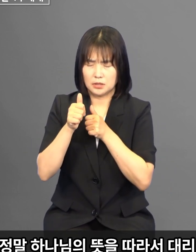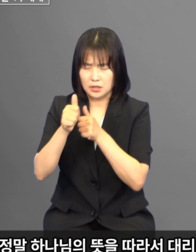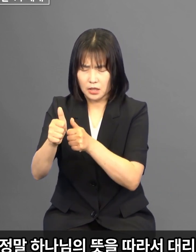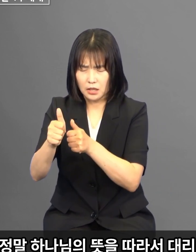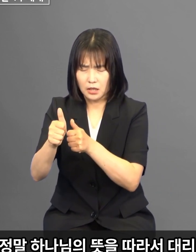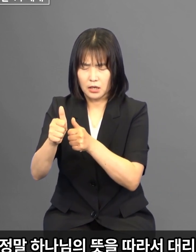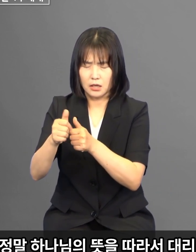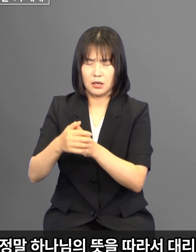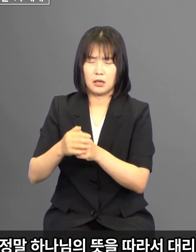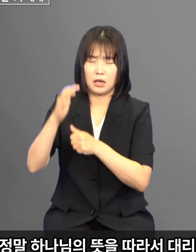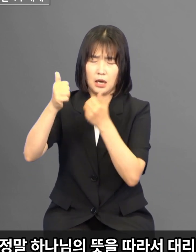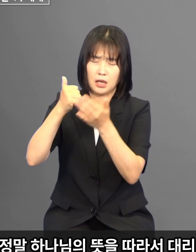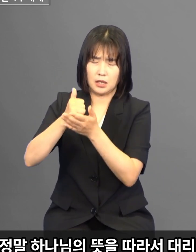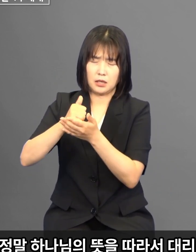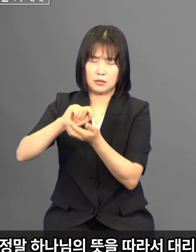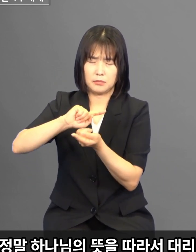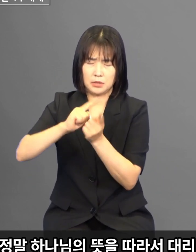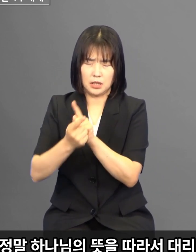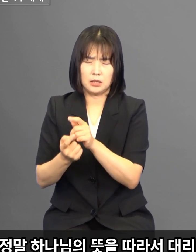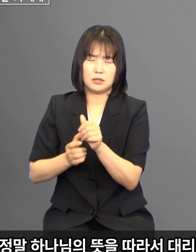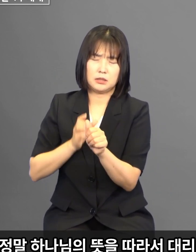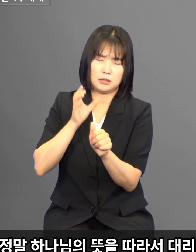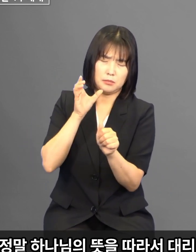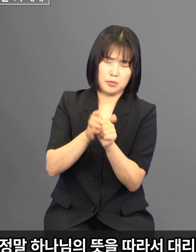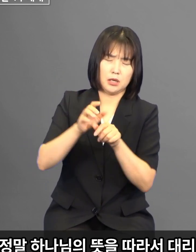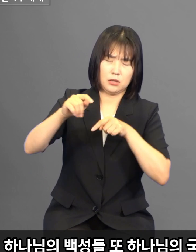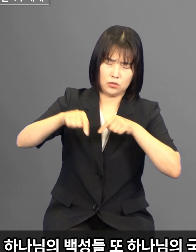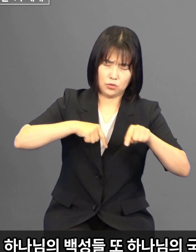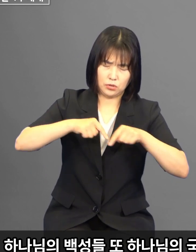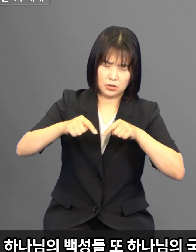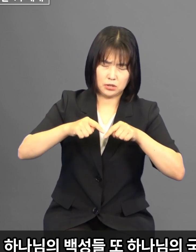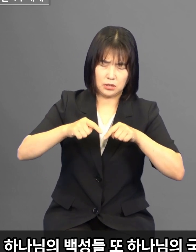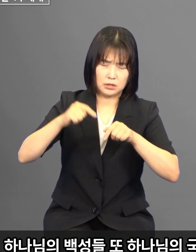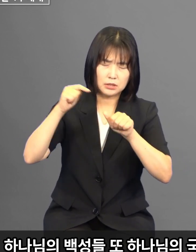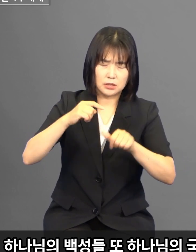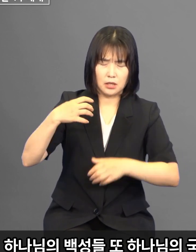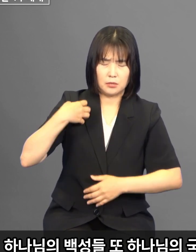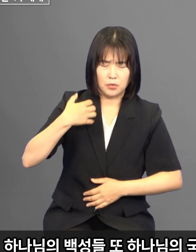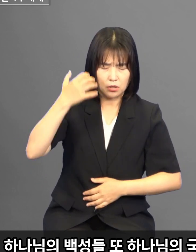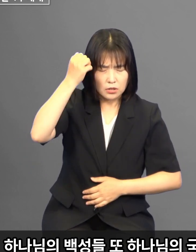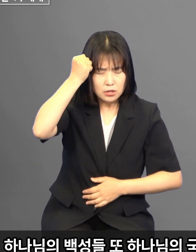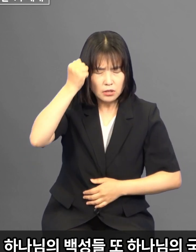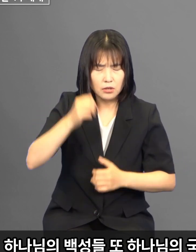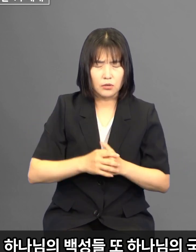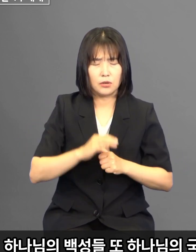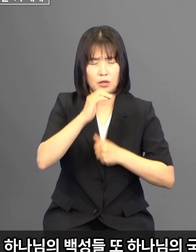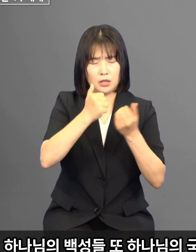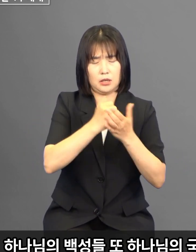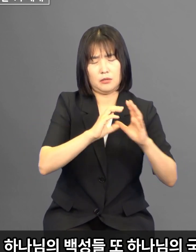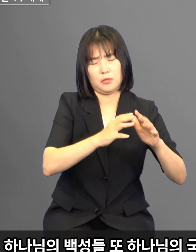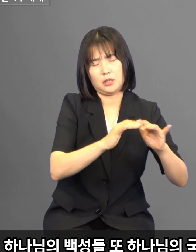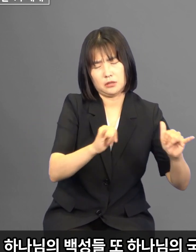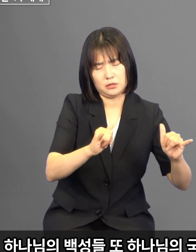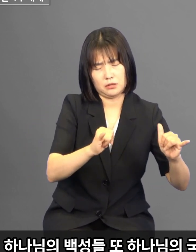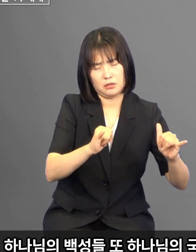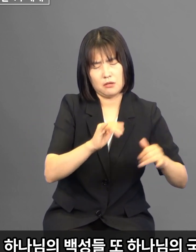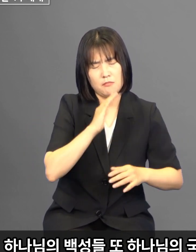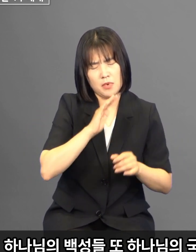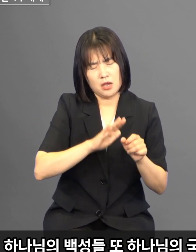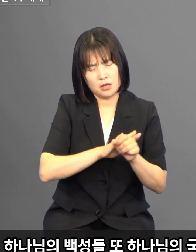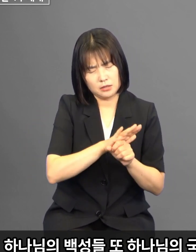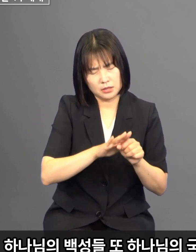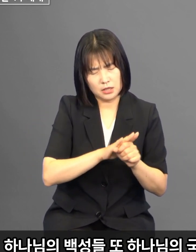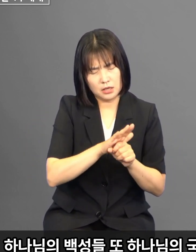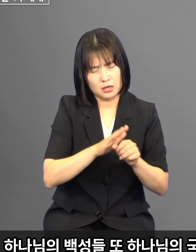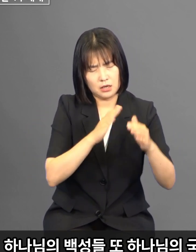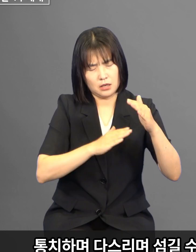대리 통치자로서의 나게드로서의 사명을 기억하고 하나님의 백성들 또 하나님의 국민들을 정말 사랑과 긍휼과